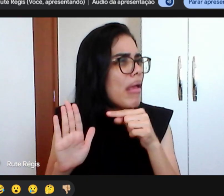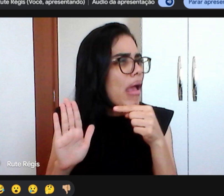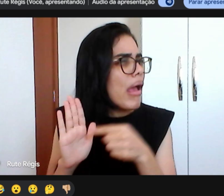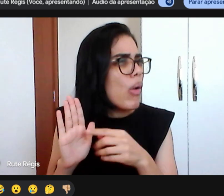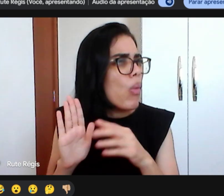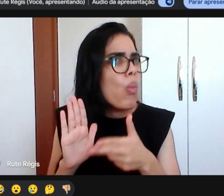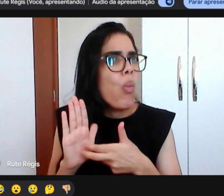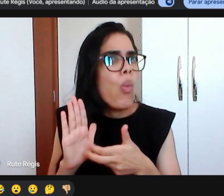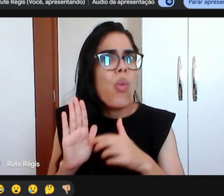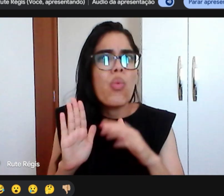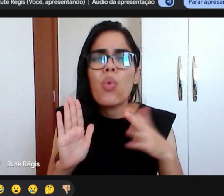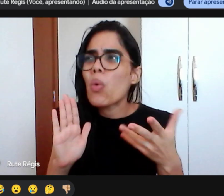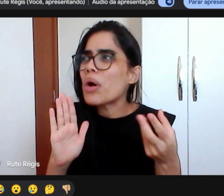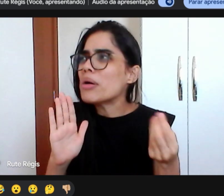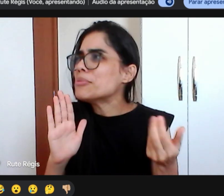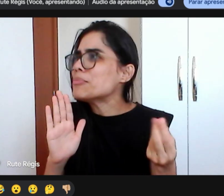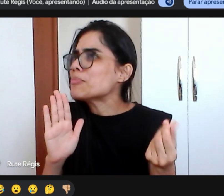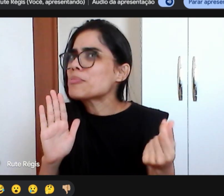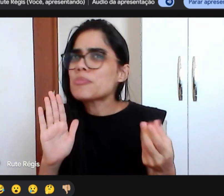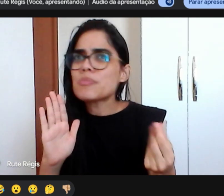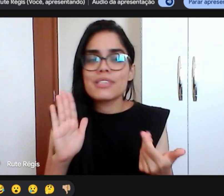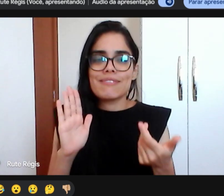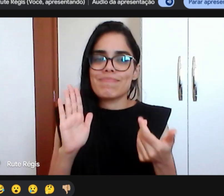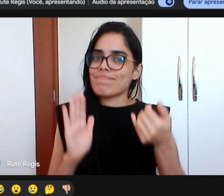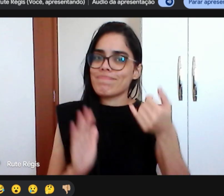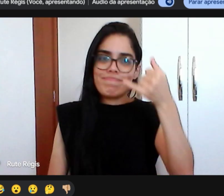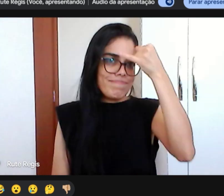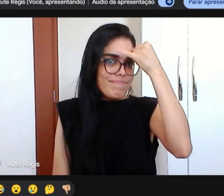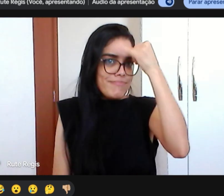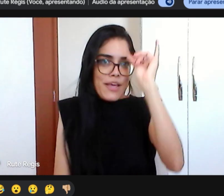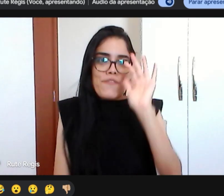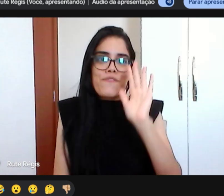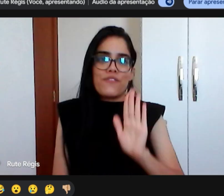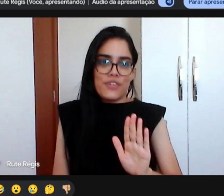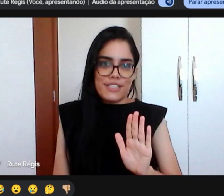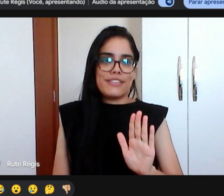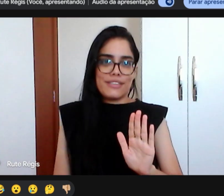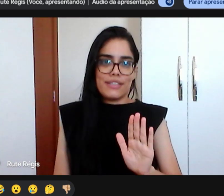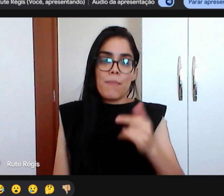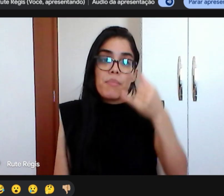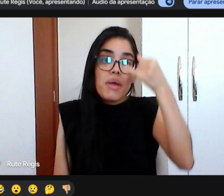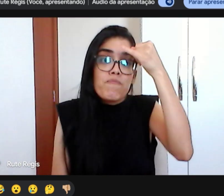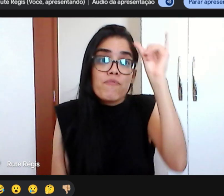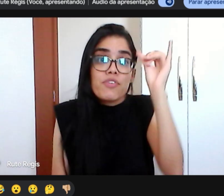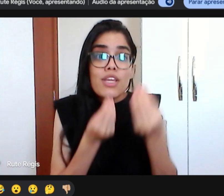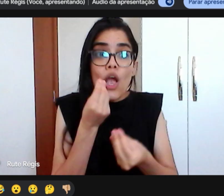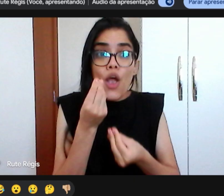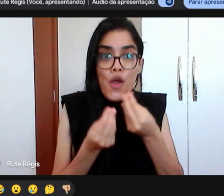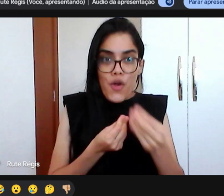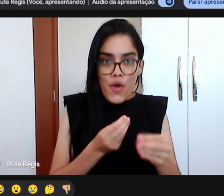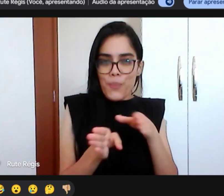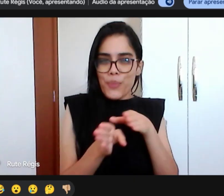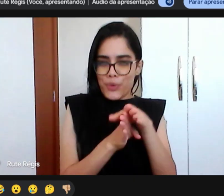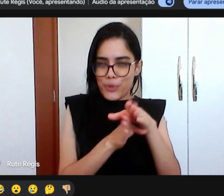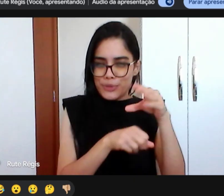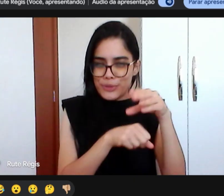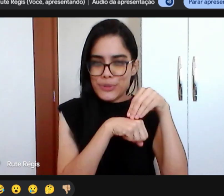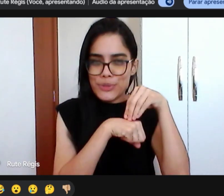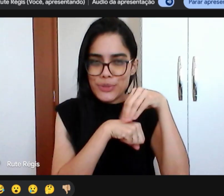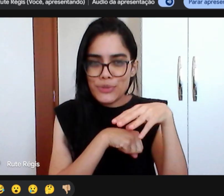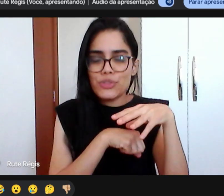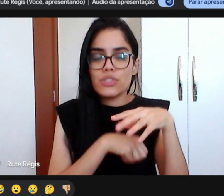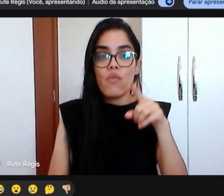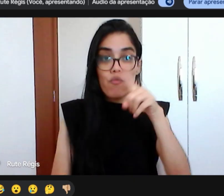autor. Esse parágrafo aqui essa citação é de quem mesmo? E você vai se perder